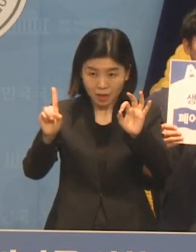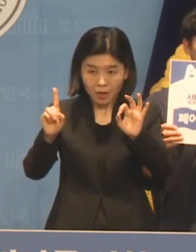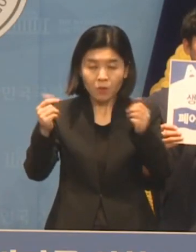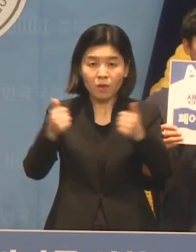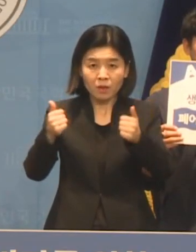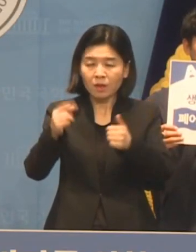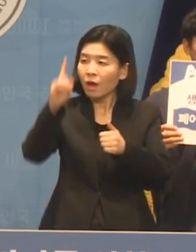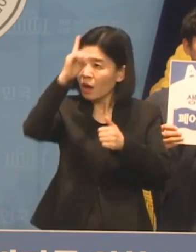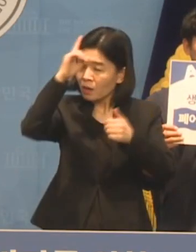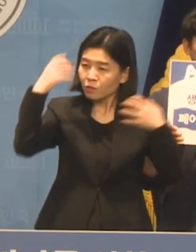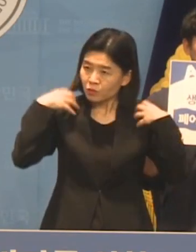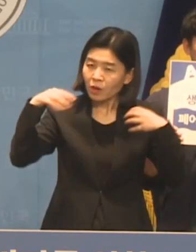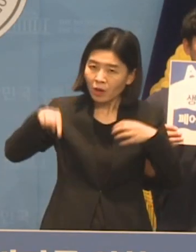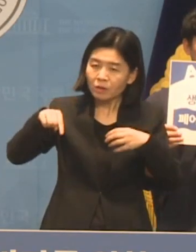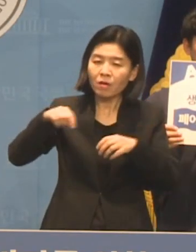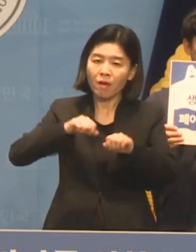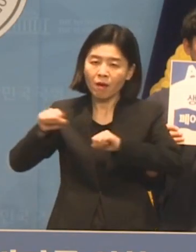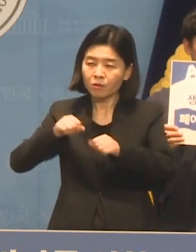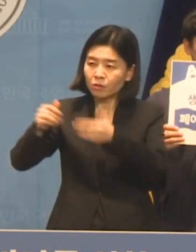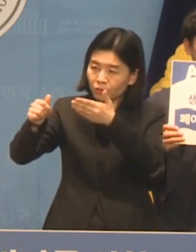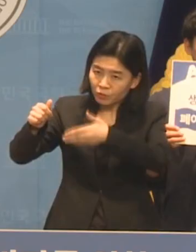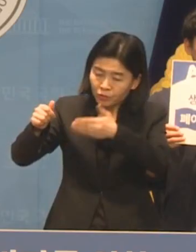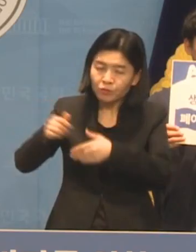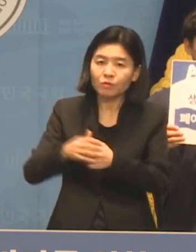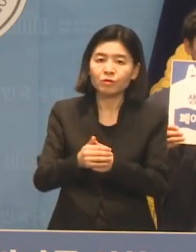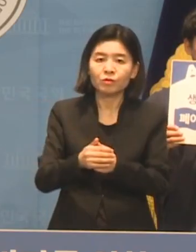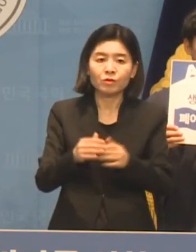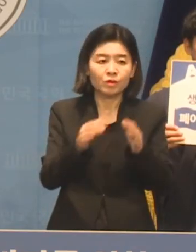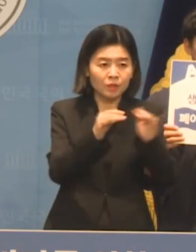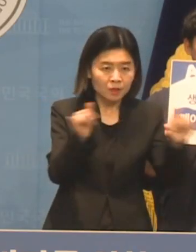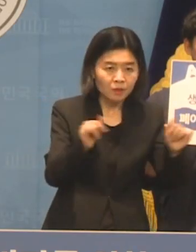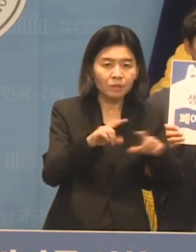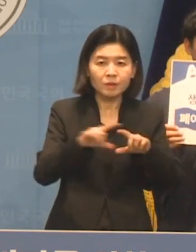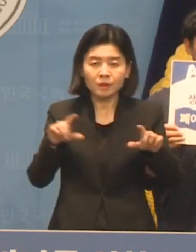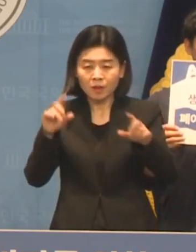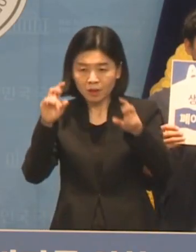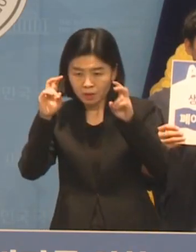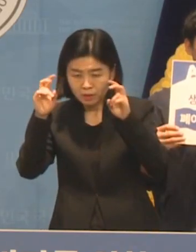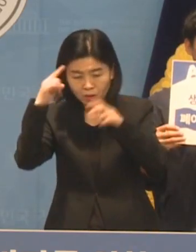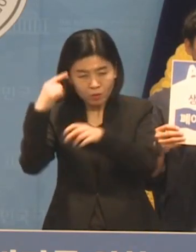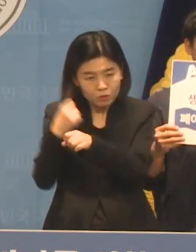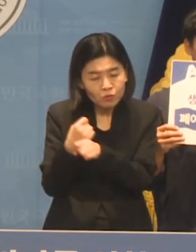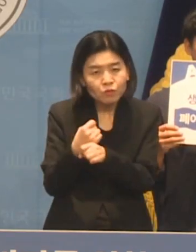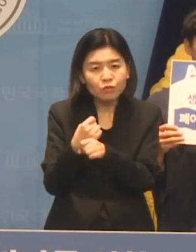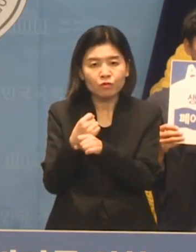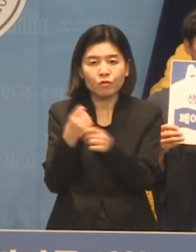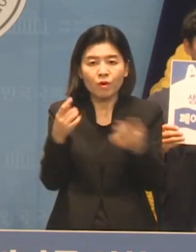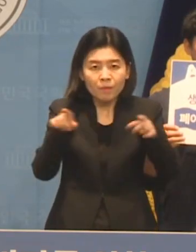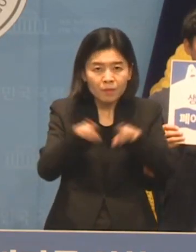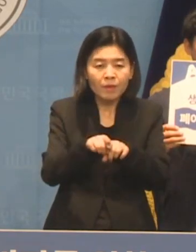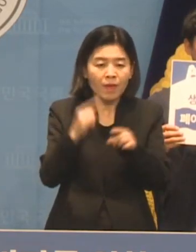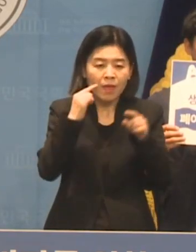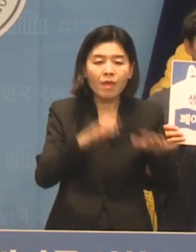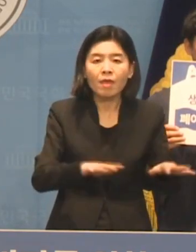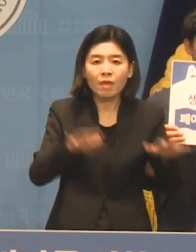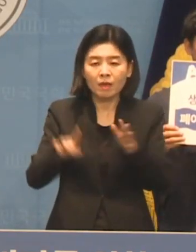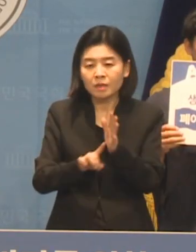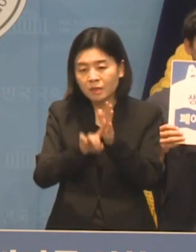행동에 나설 것을 요구합니다. 먼저 시민과학 등 민간 연구 거버넌스를 기반으로 하는 해양의